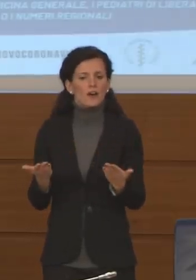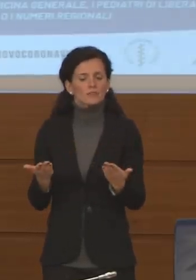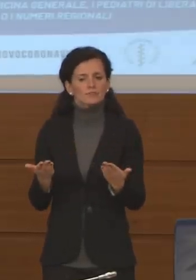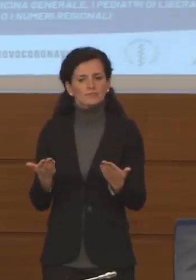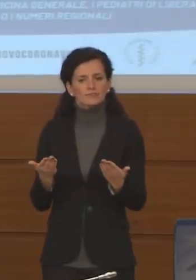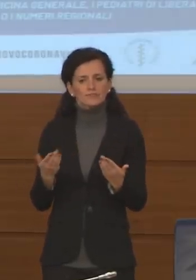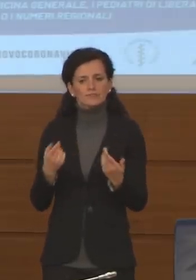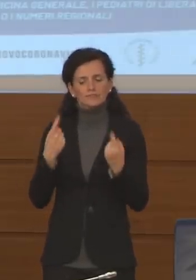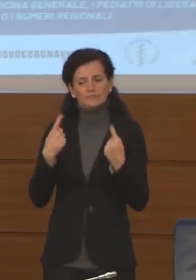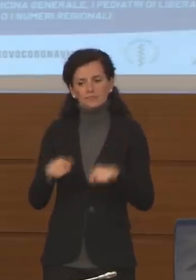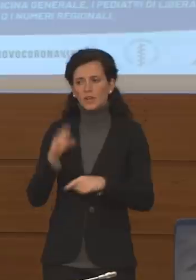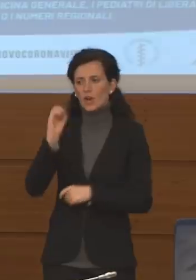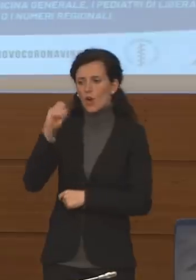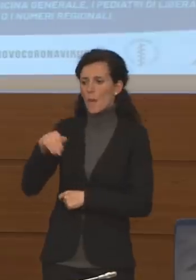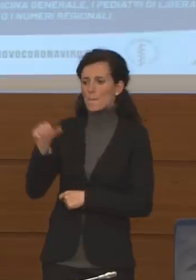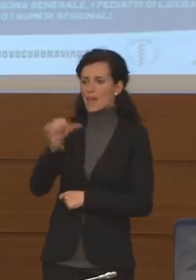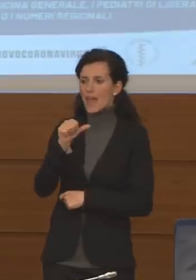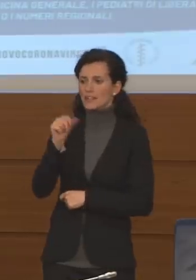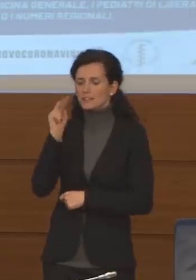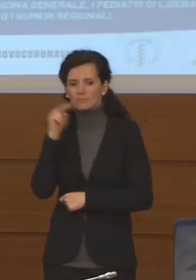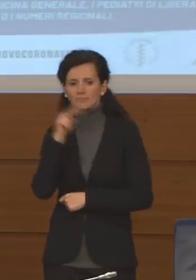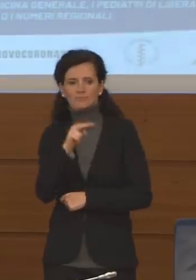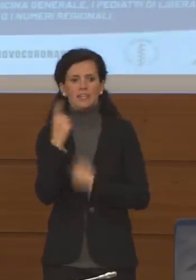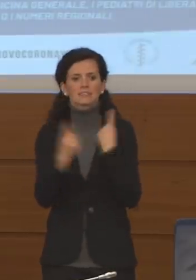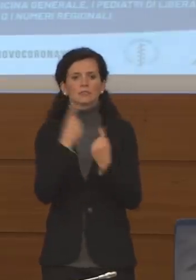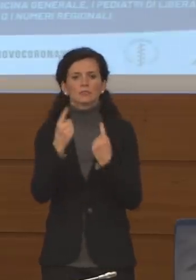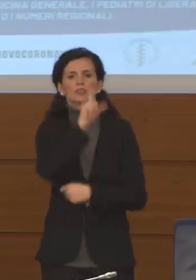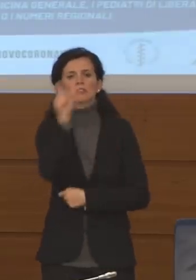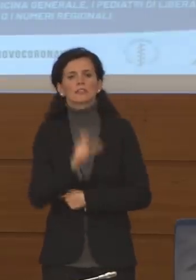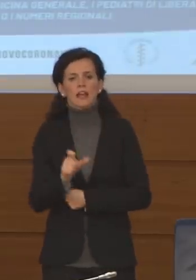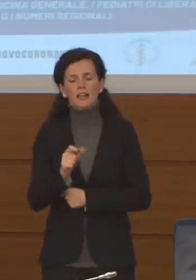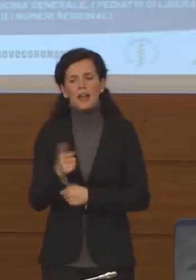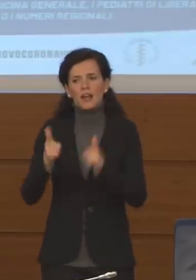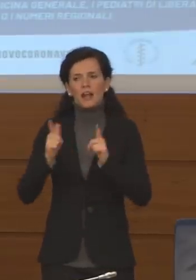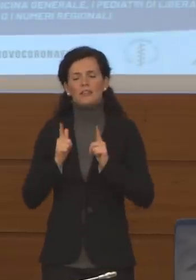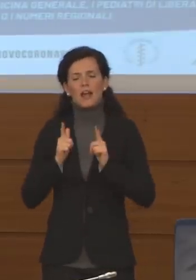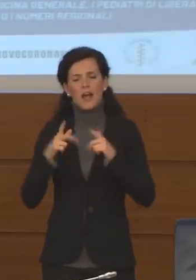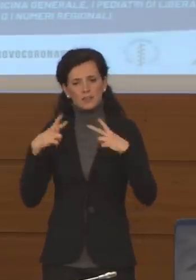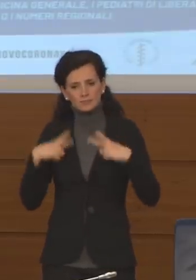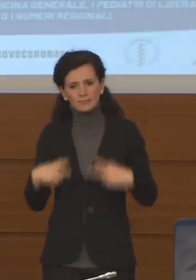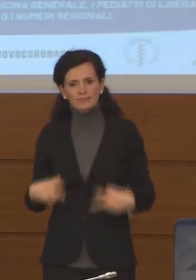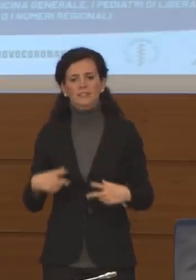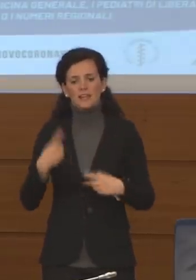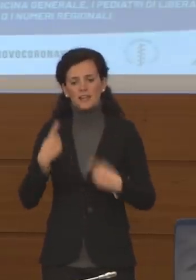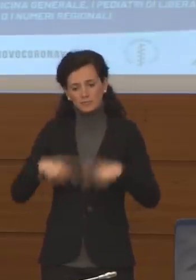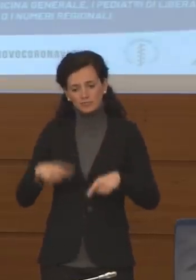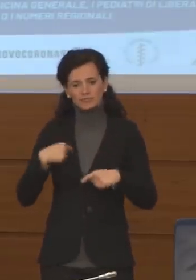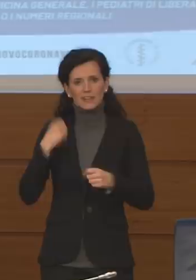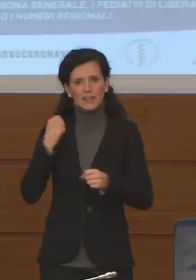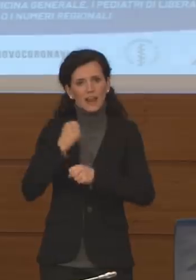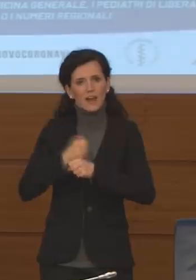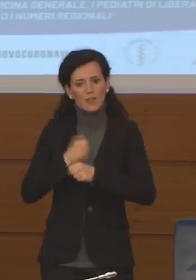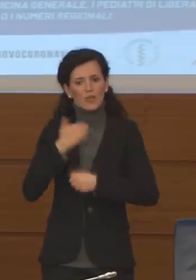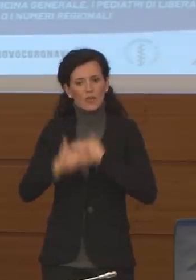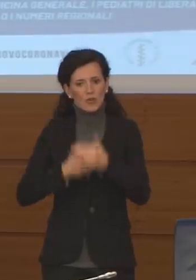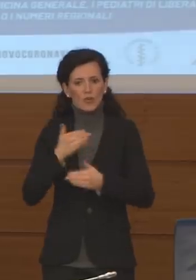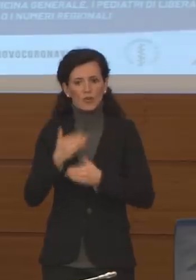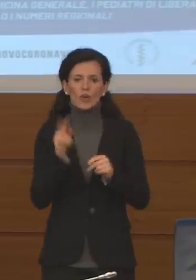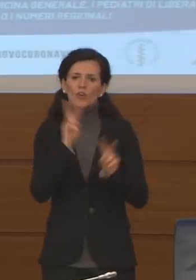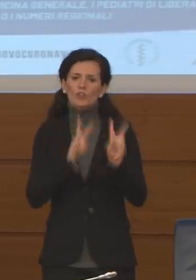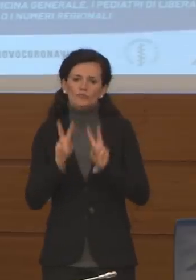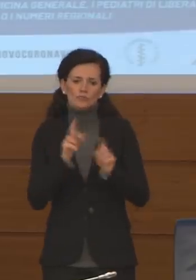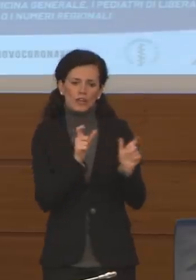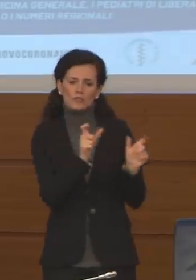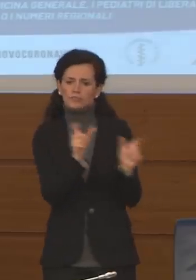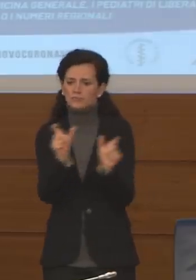di una constatazione che ci conforta anche rispetto all'attività che stiamo facendo di contenimento su